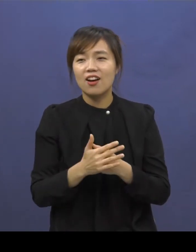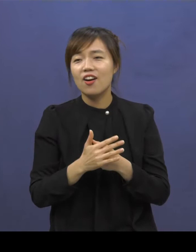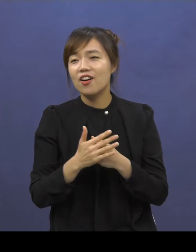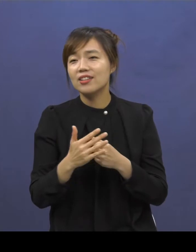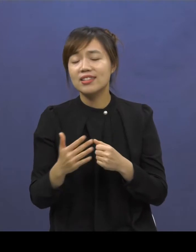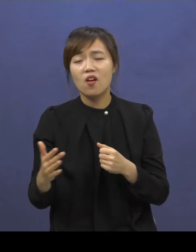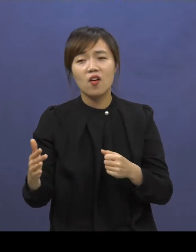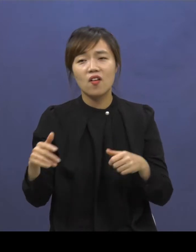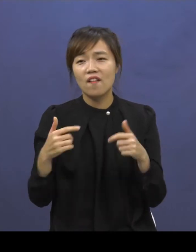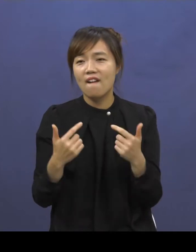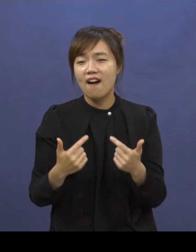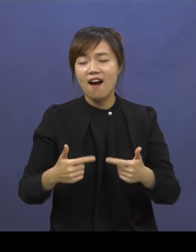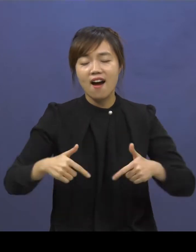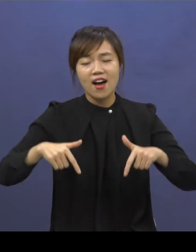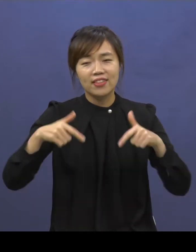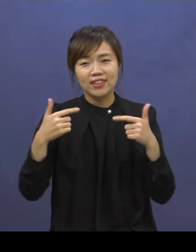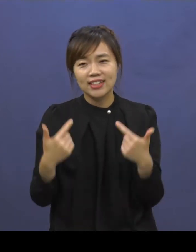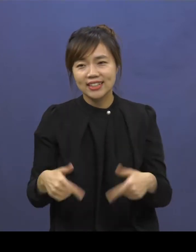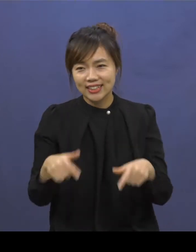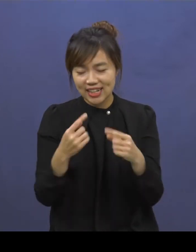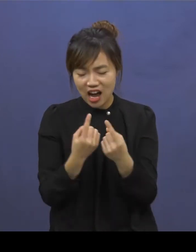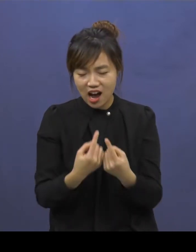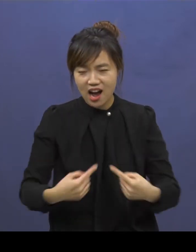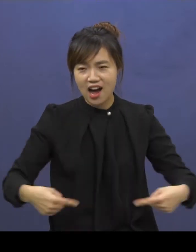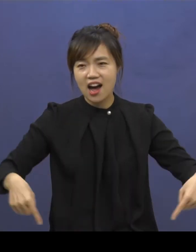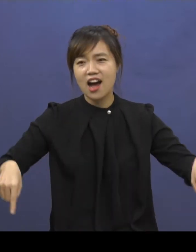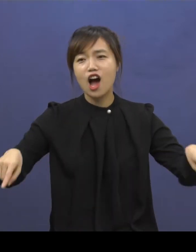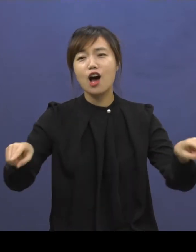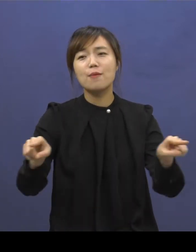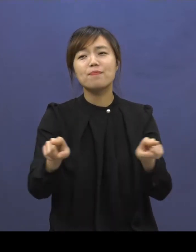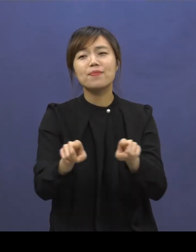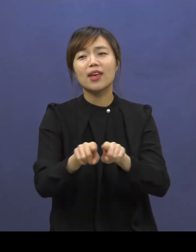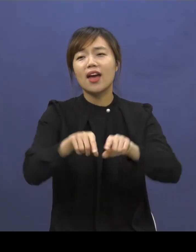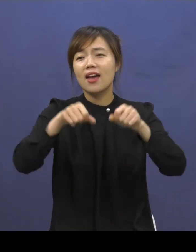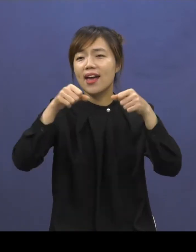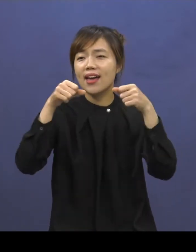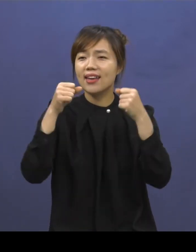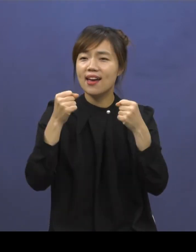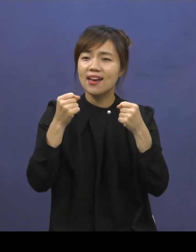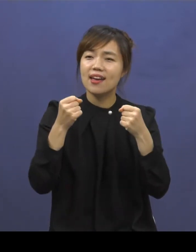자비하셔서 늘 함께